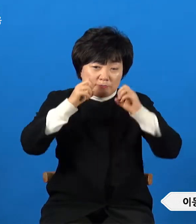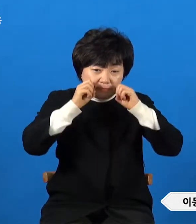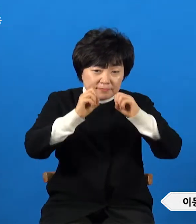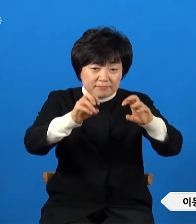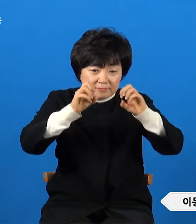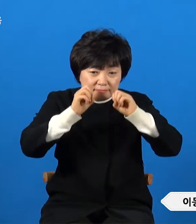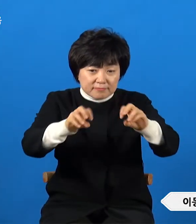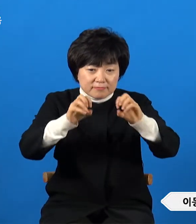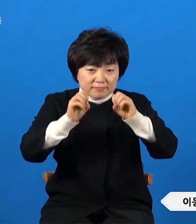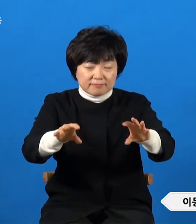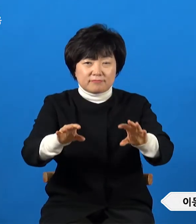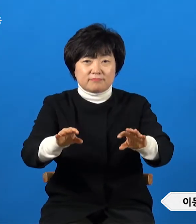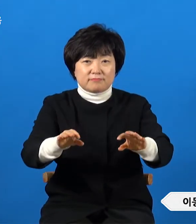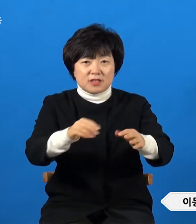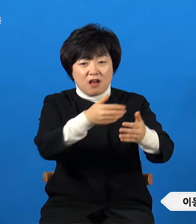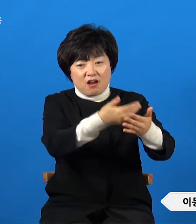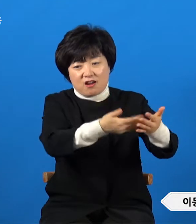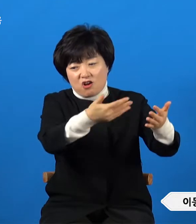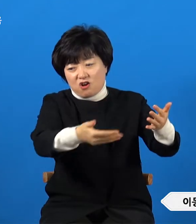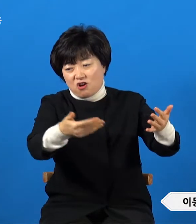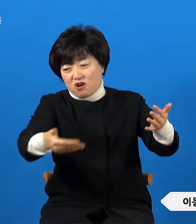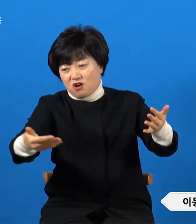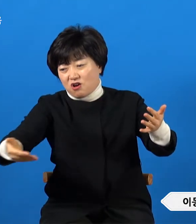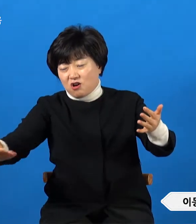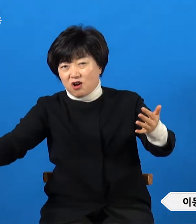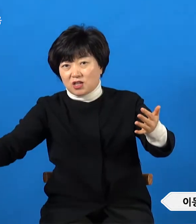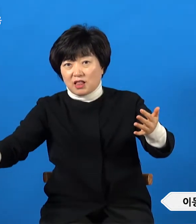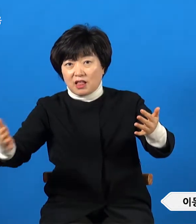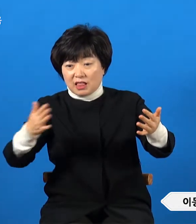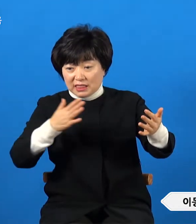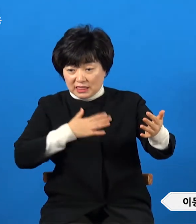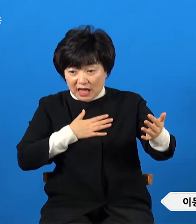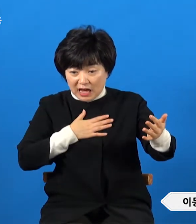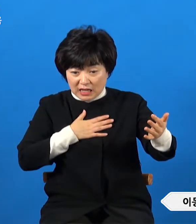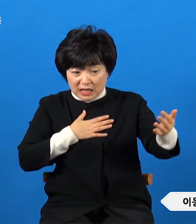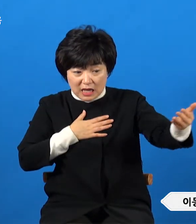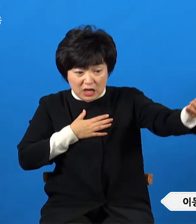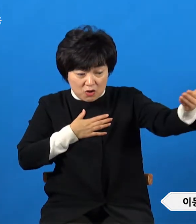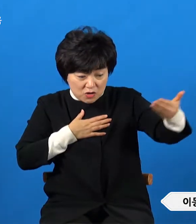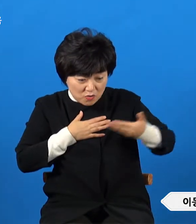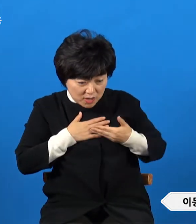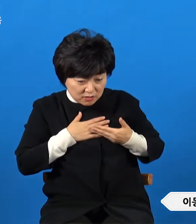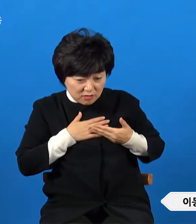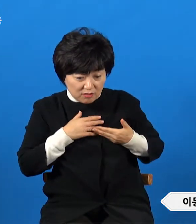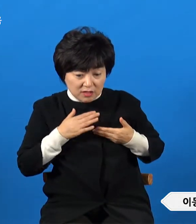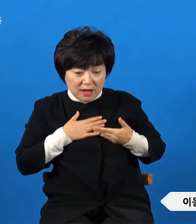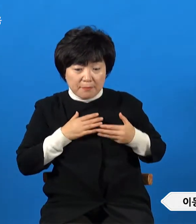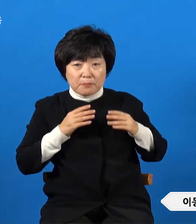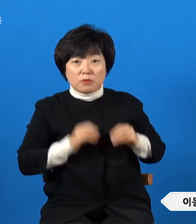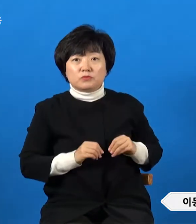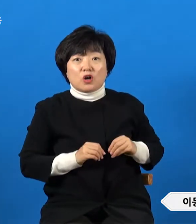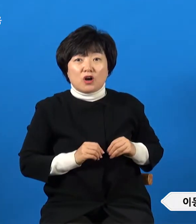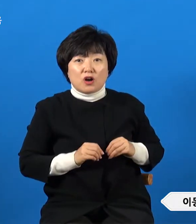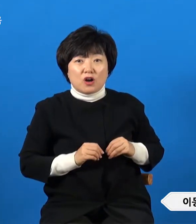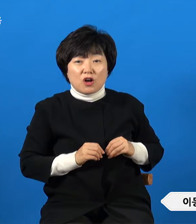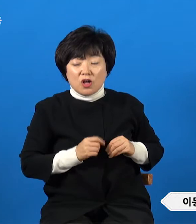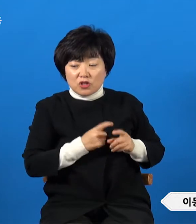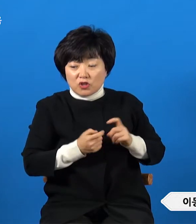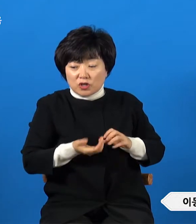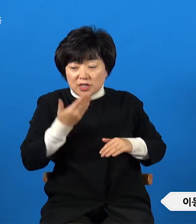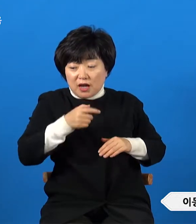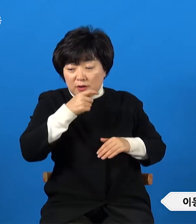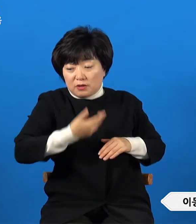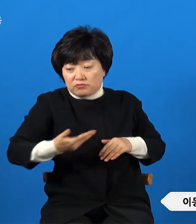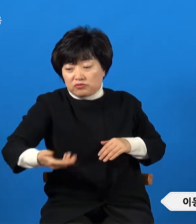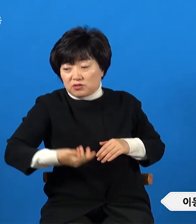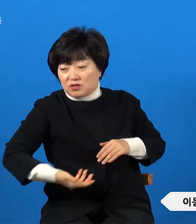이 복음에 흘러온 강이 그런데 나에게 와서 내게서 멈춰버린 거 아니에요 혹시? 복음의 강이 나에서 멈춰버린